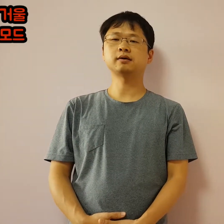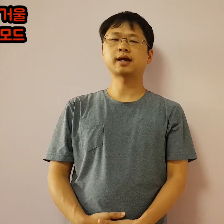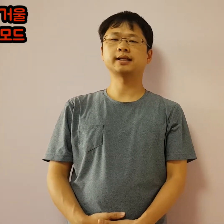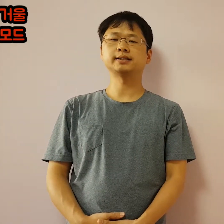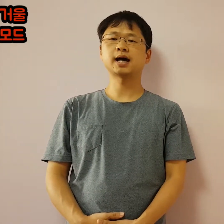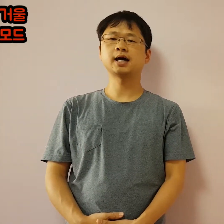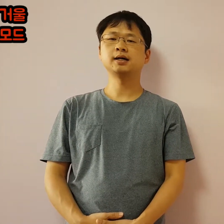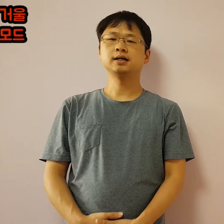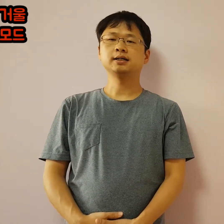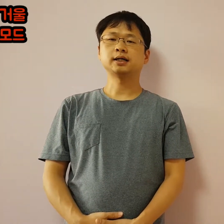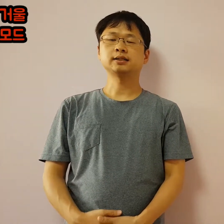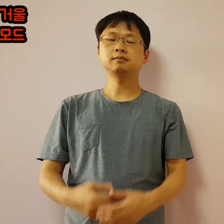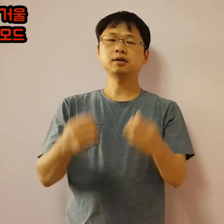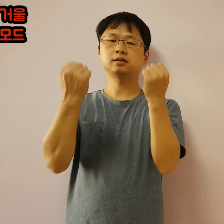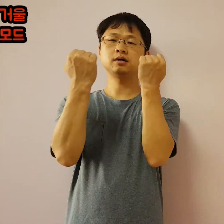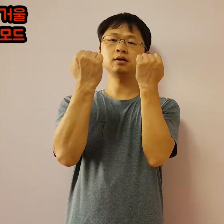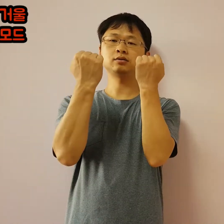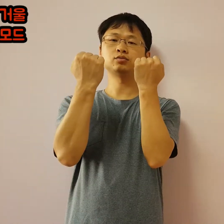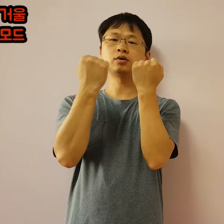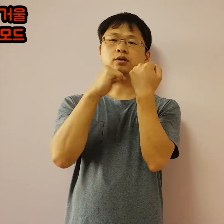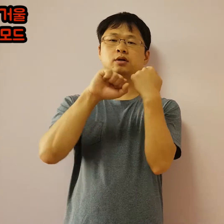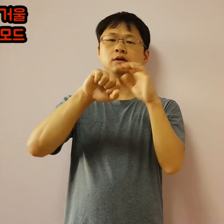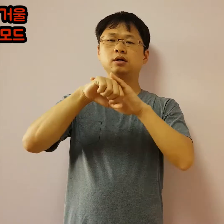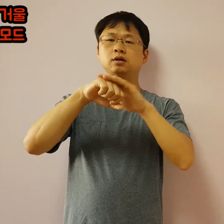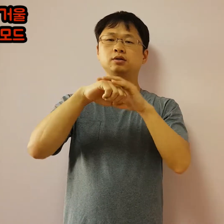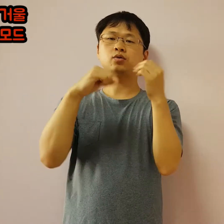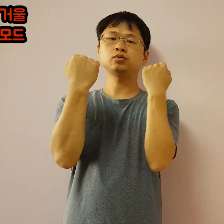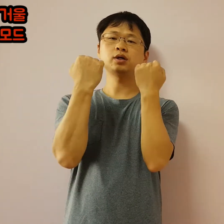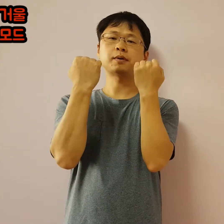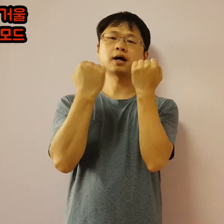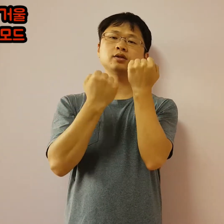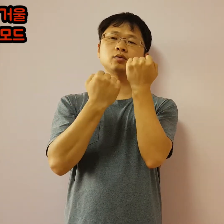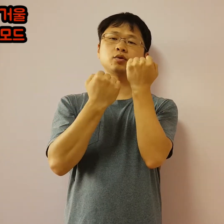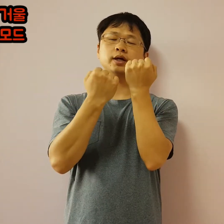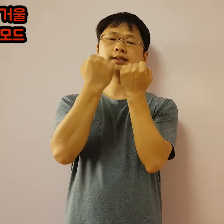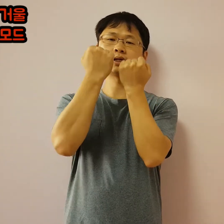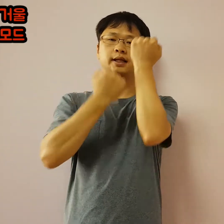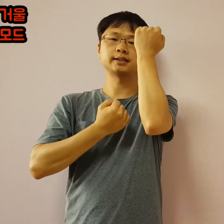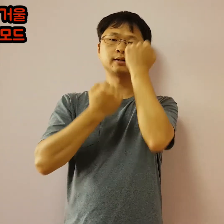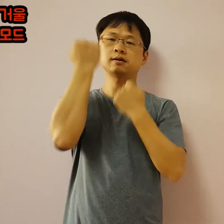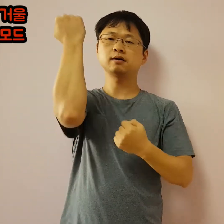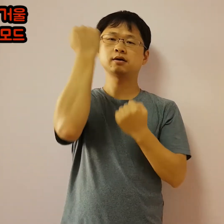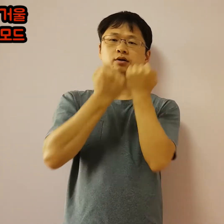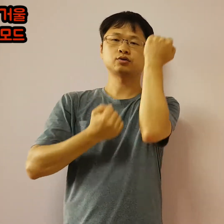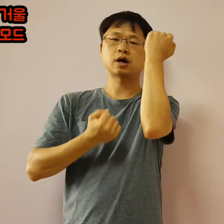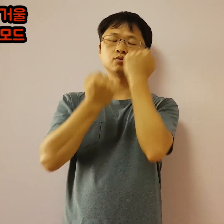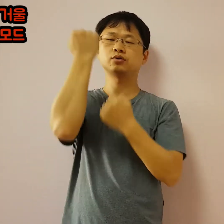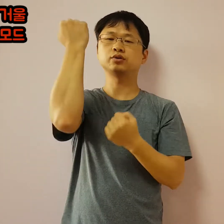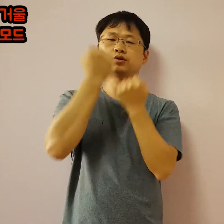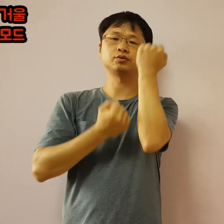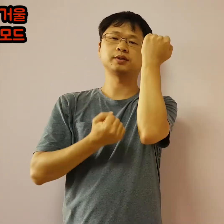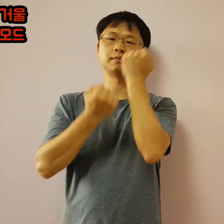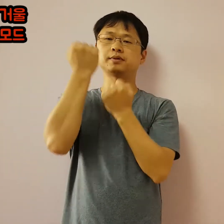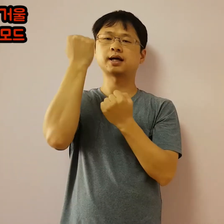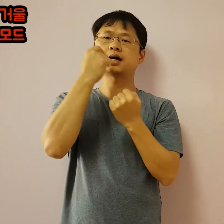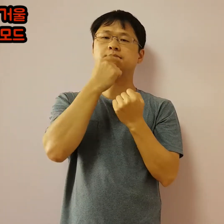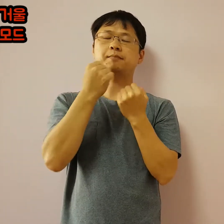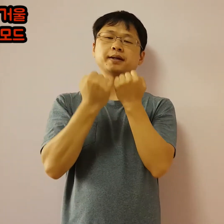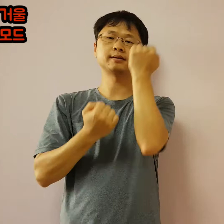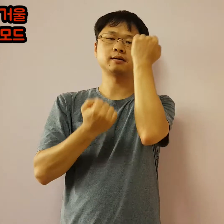어떻게 하느냐? 자, 설명은 주먹을 손등이 바깥으로 보이게 한 상태에서 좌우로 흔들어 주면 됩니다. 입